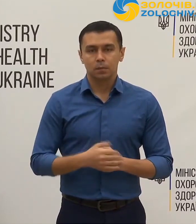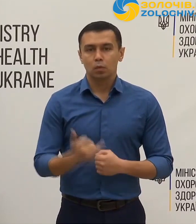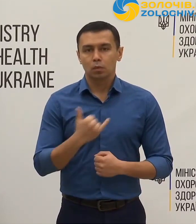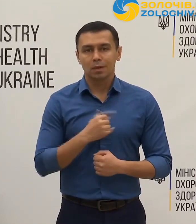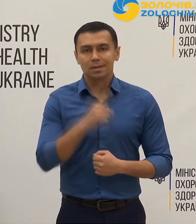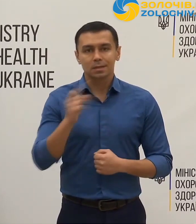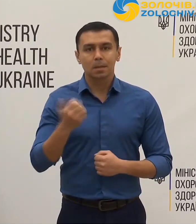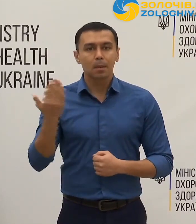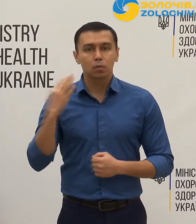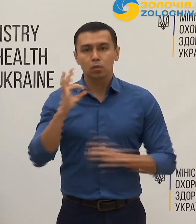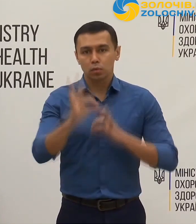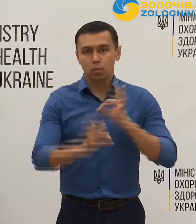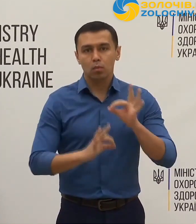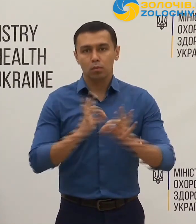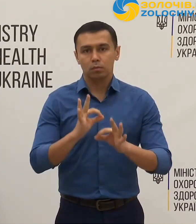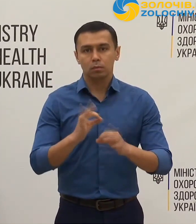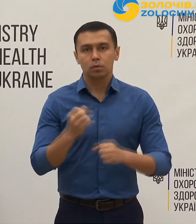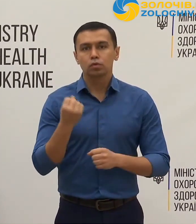нас за минулу добу